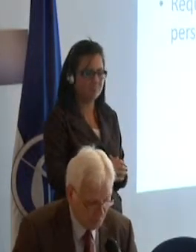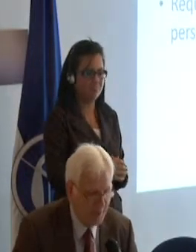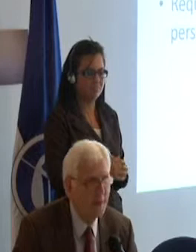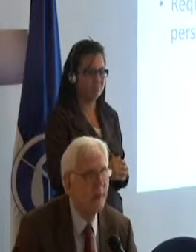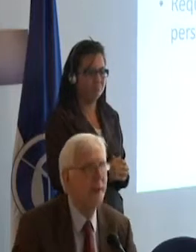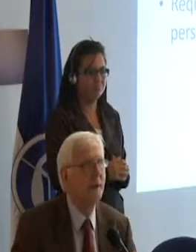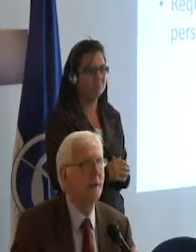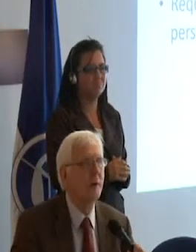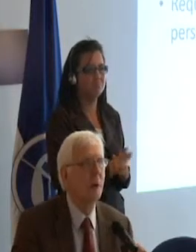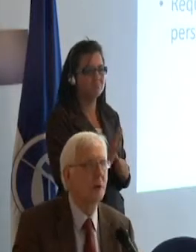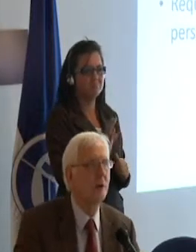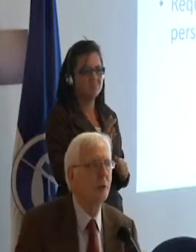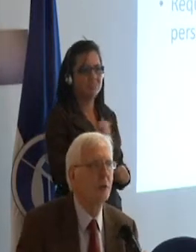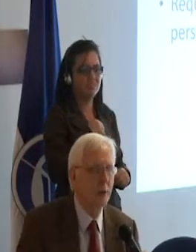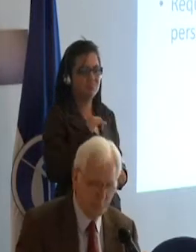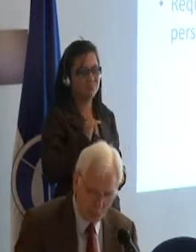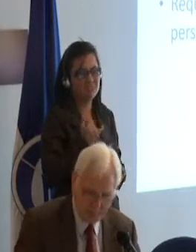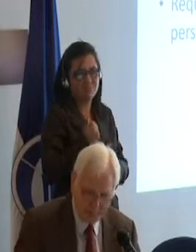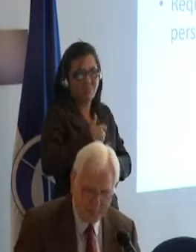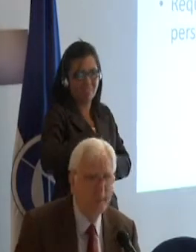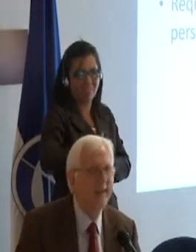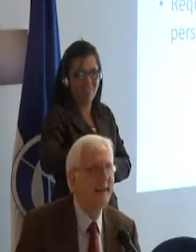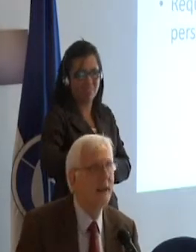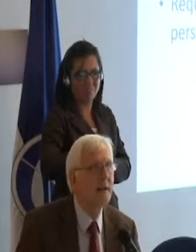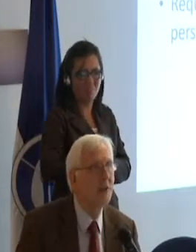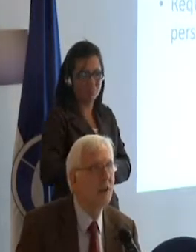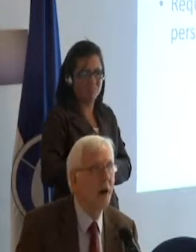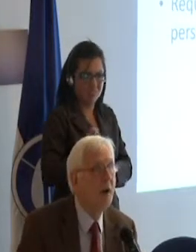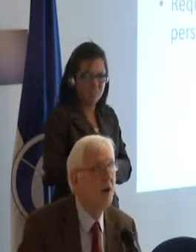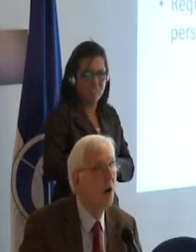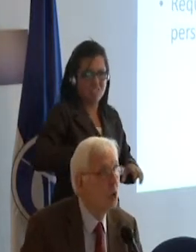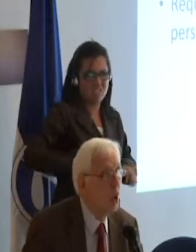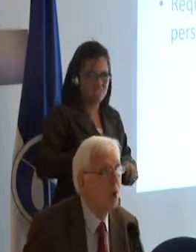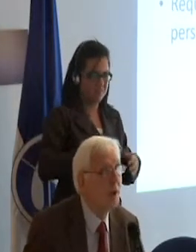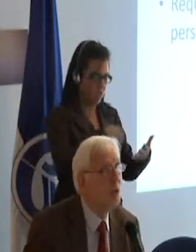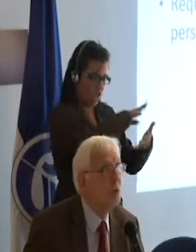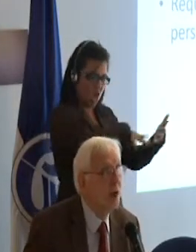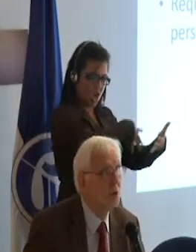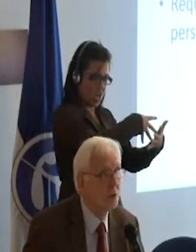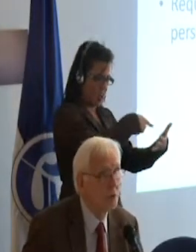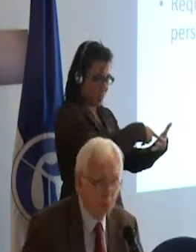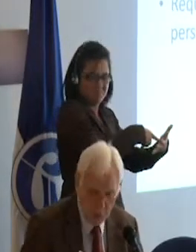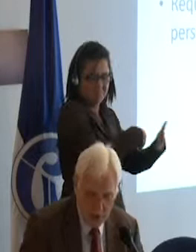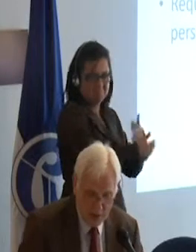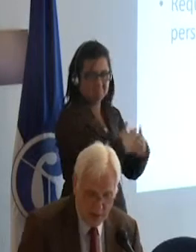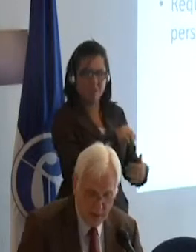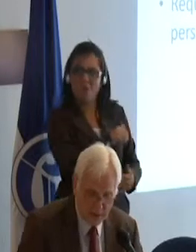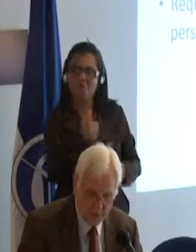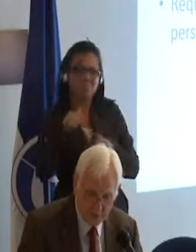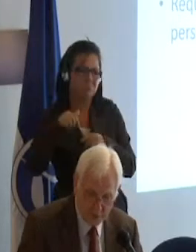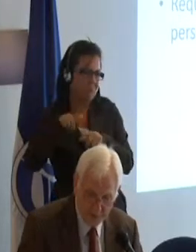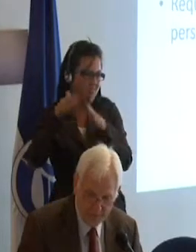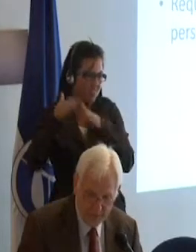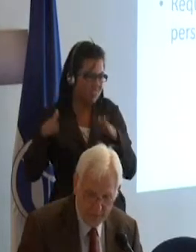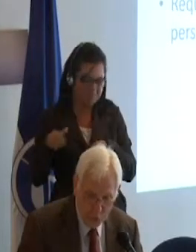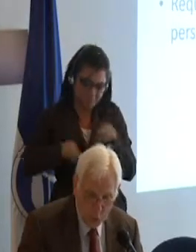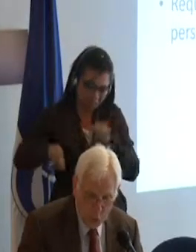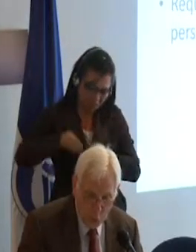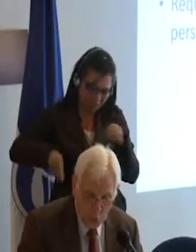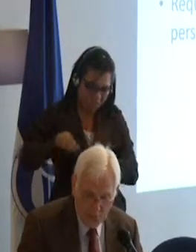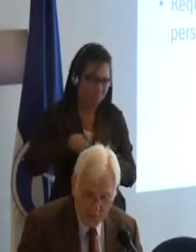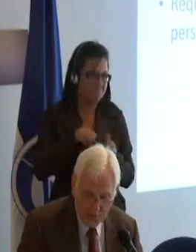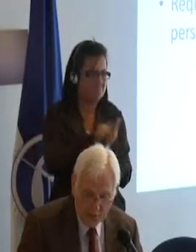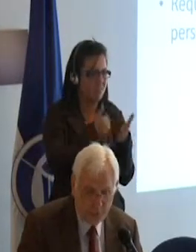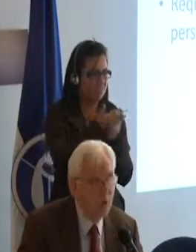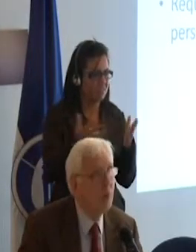y que tuvo que perder tiempo, que tuvo que trabajar por fuera de las horas de clase para adaptar el material,